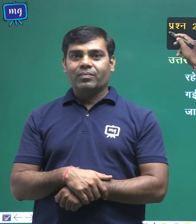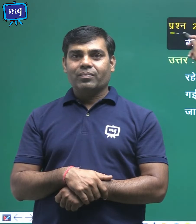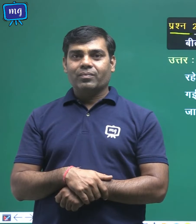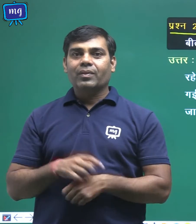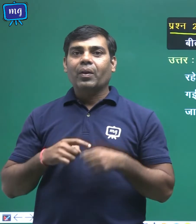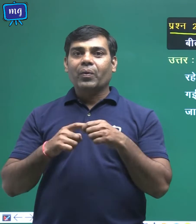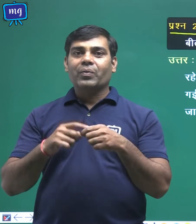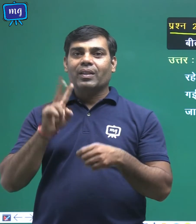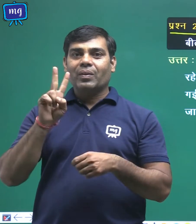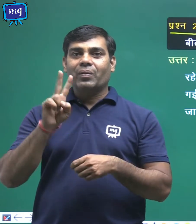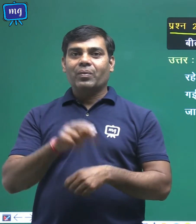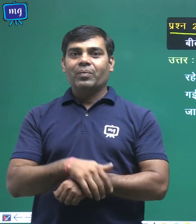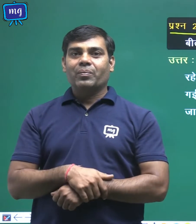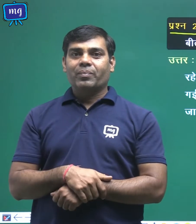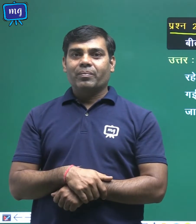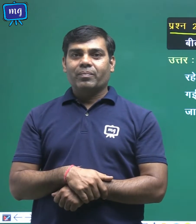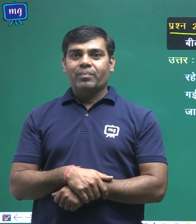प्रश्न 2,